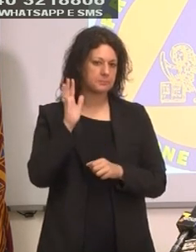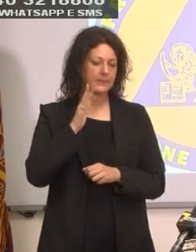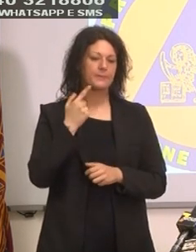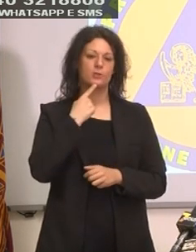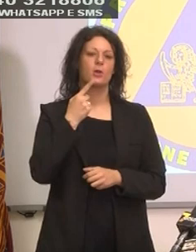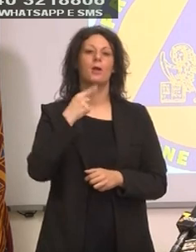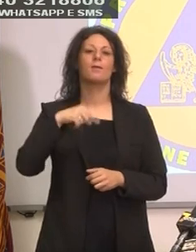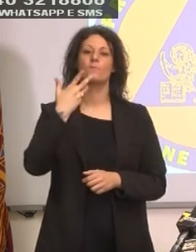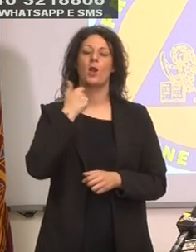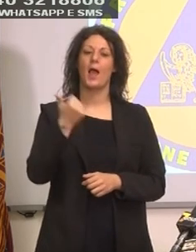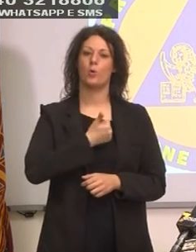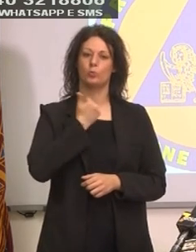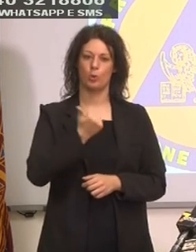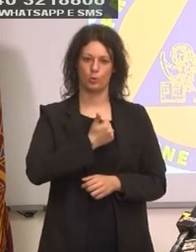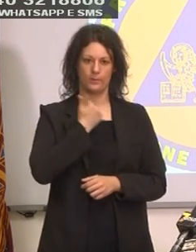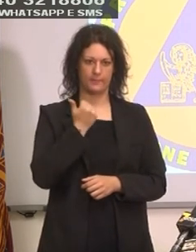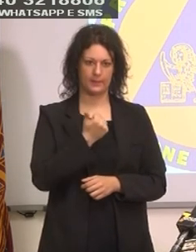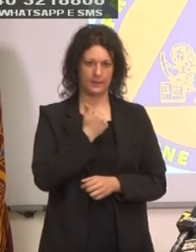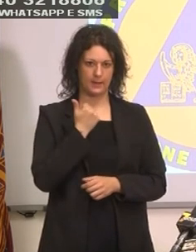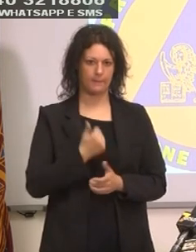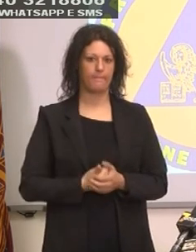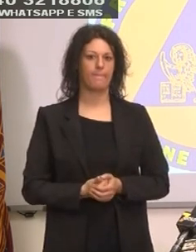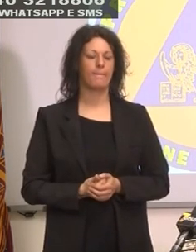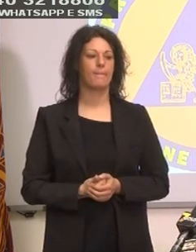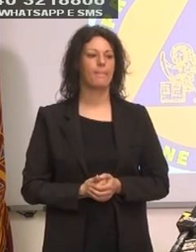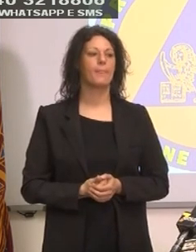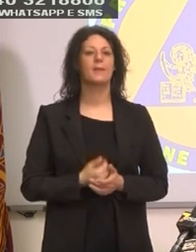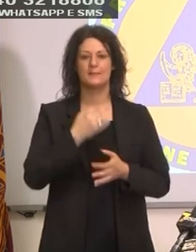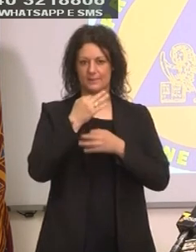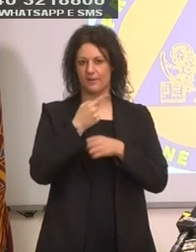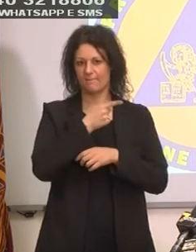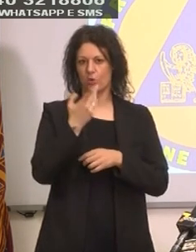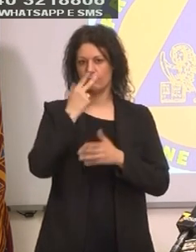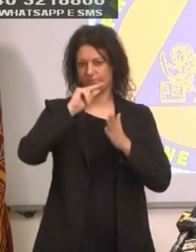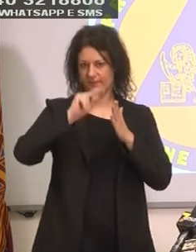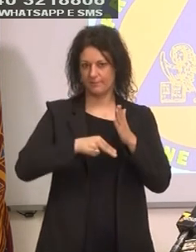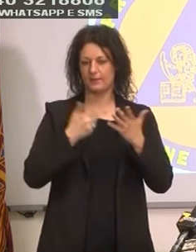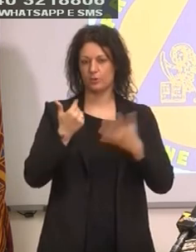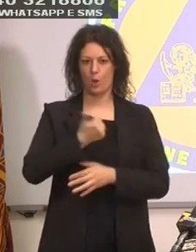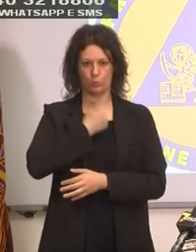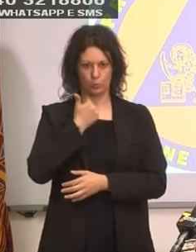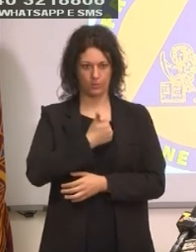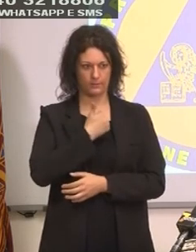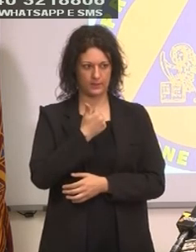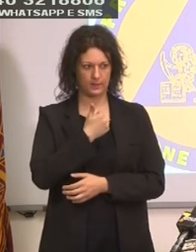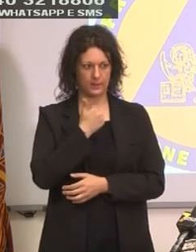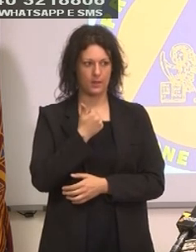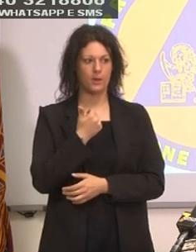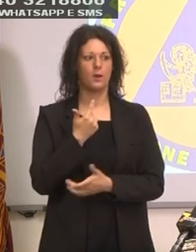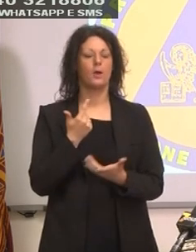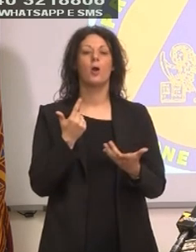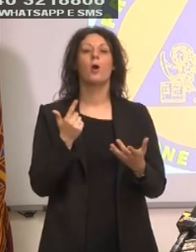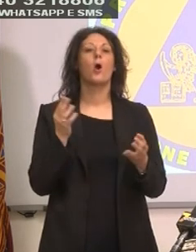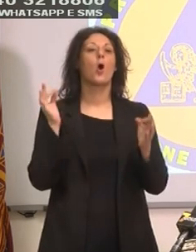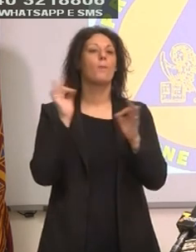sottoscrivete l'adesione e la richiesta al programma dell'autonomia, oppure non ci sarà spazio per voi